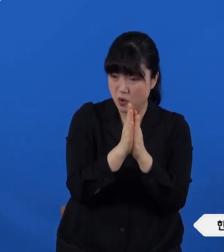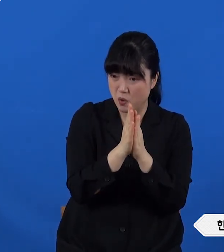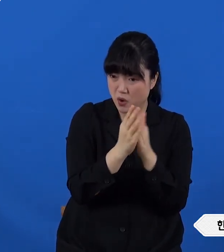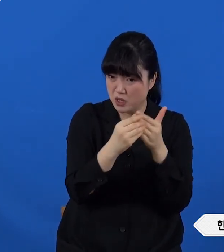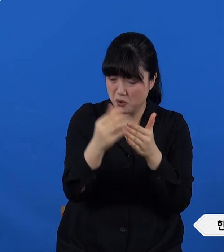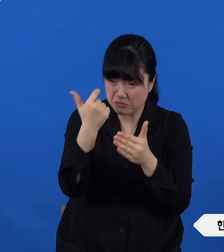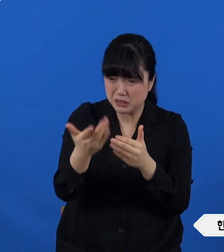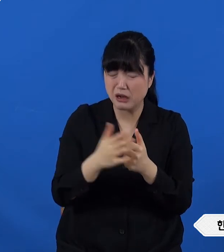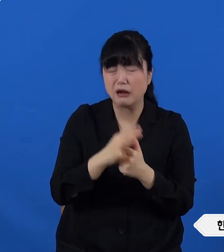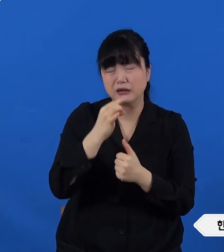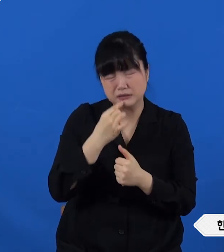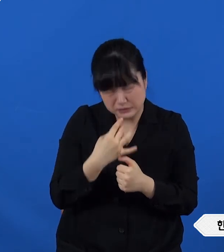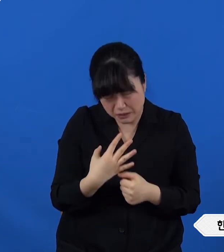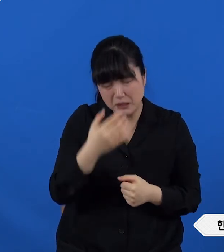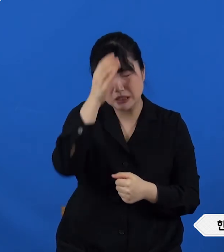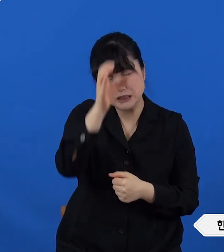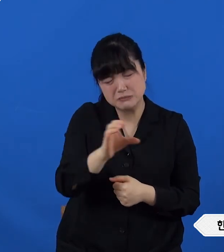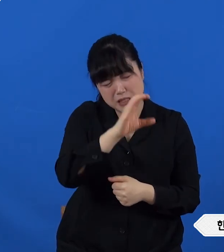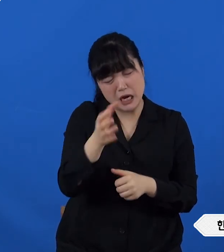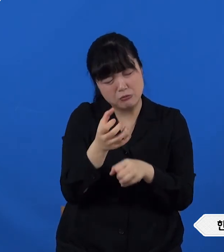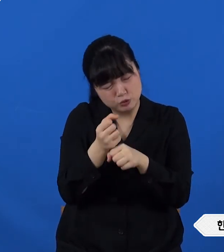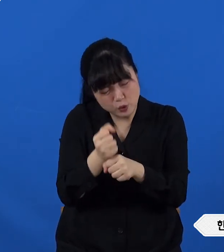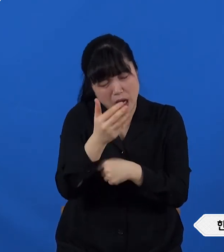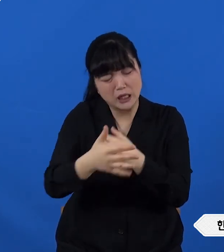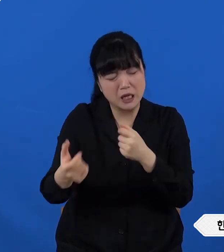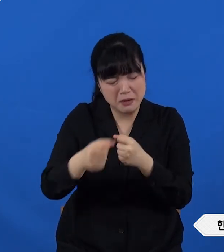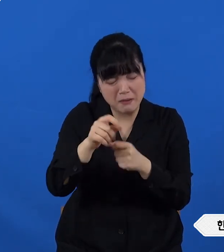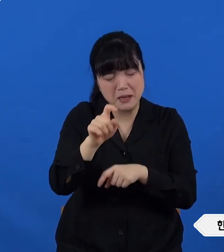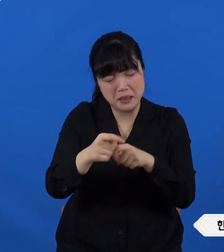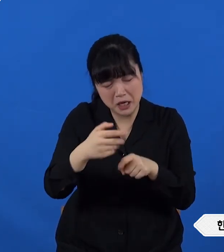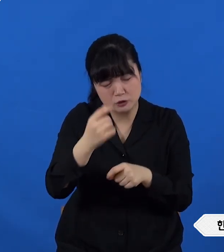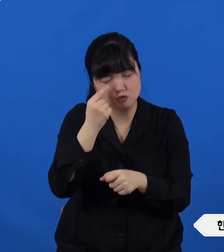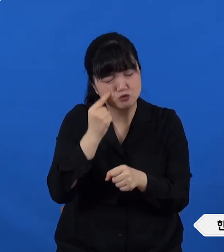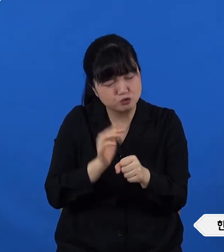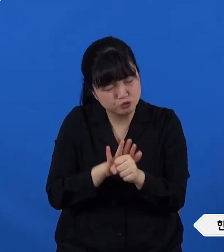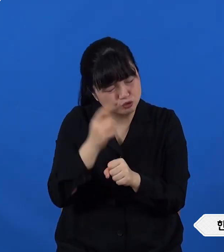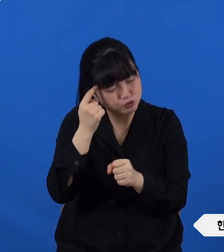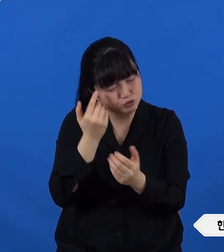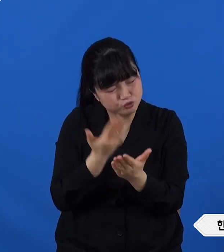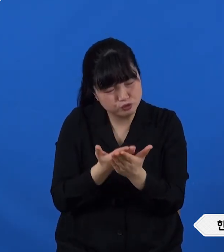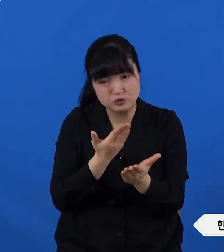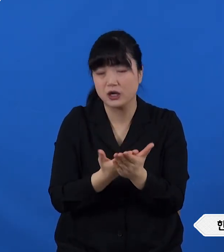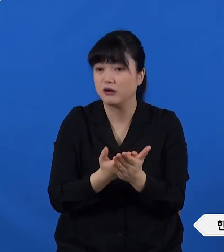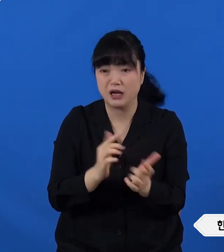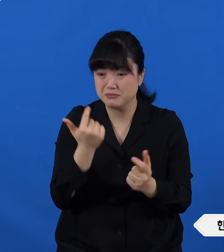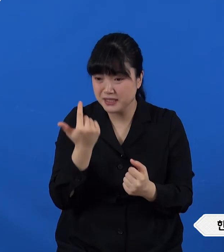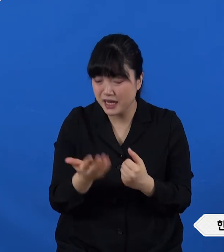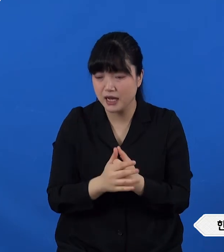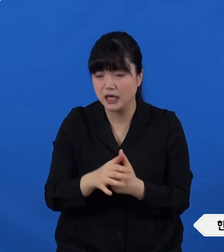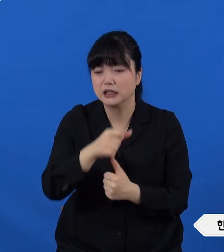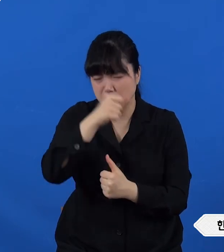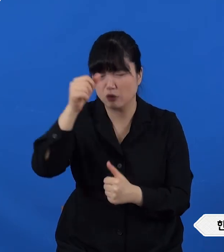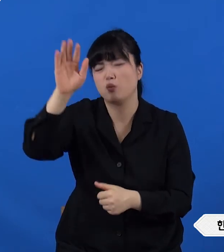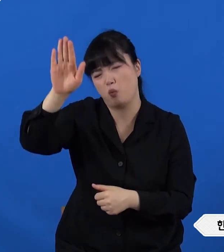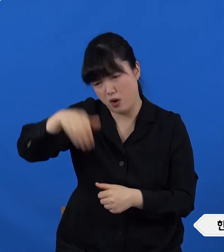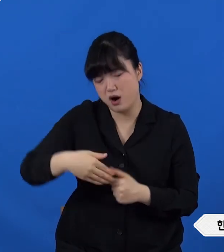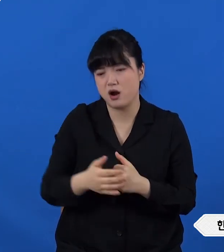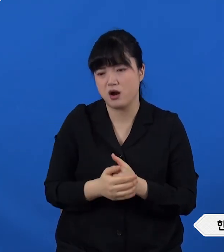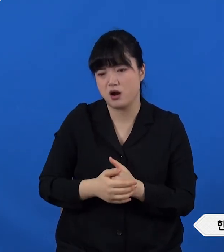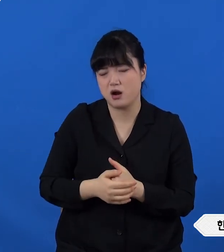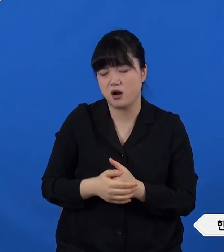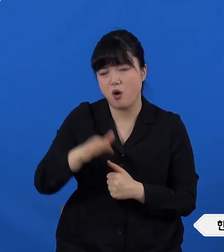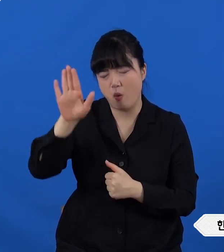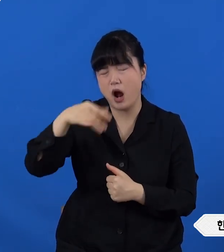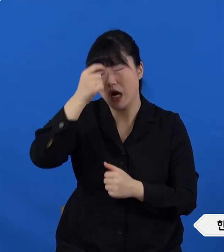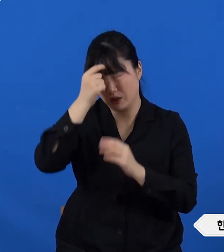그저 십자가만 붙들고 하나님 앞에 나가서 긍휼을 구하는 거 아니겠습니까? 그러니까 장로님 오셔서 그냥